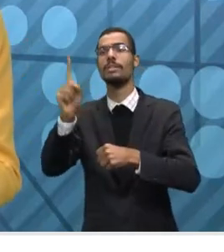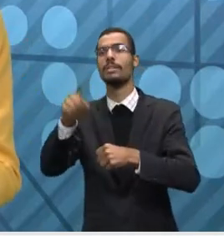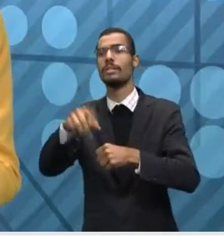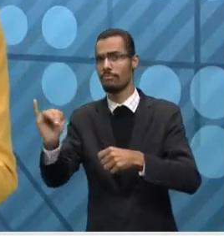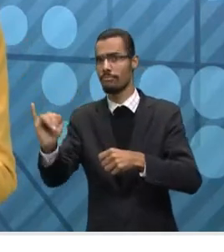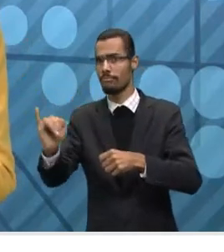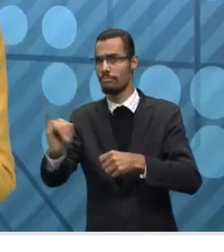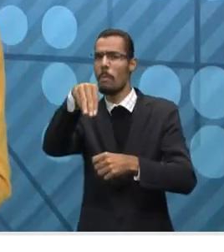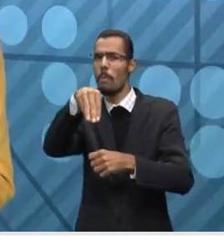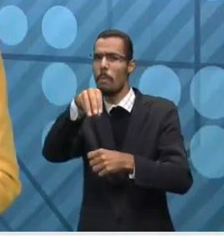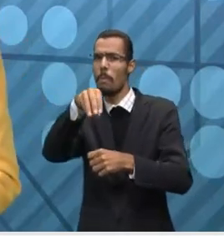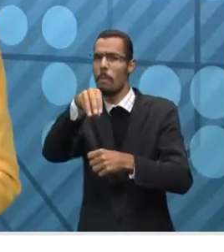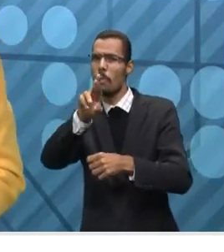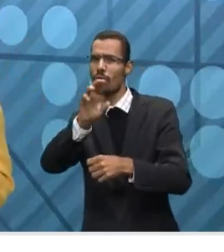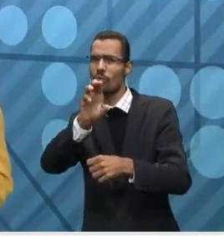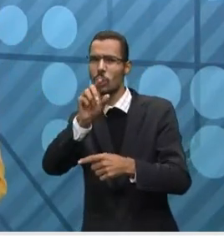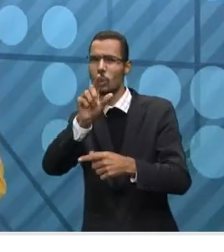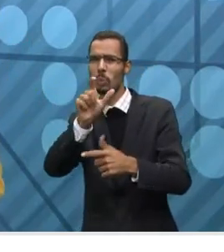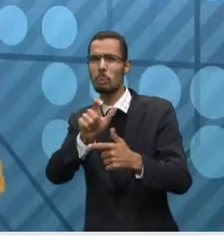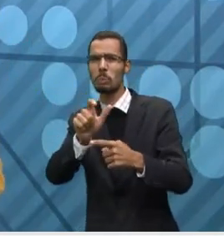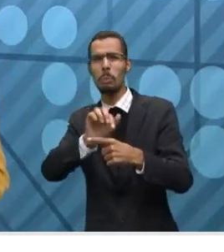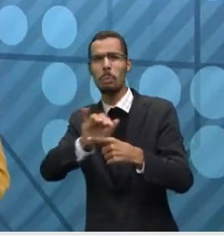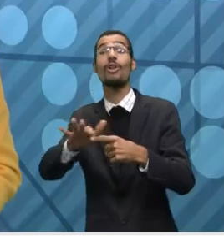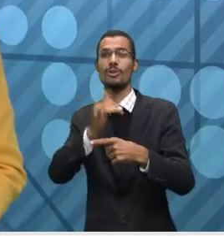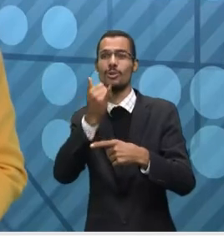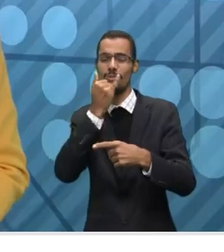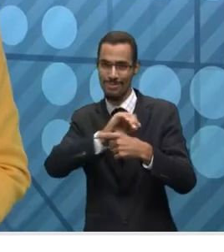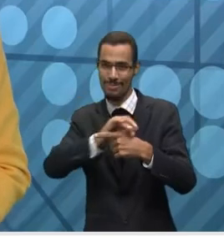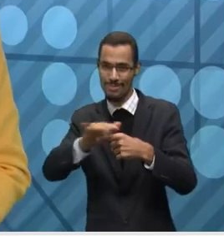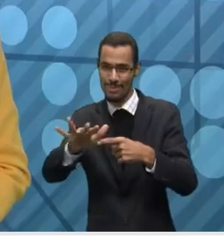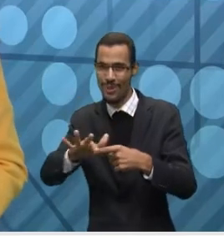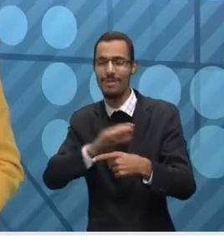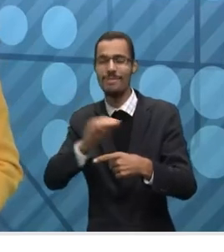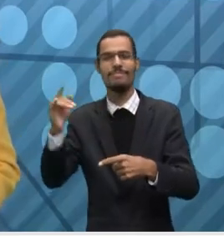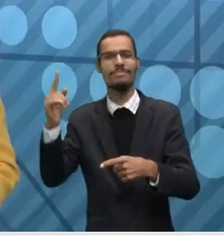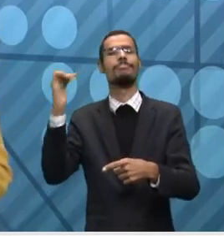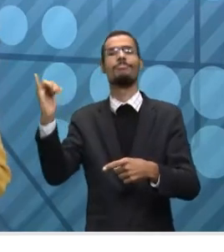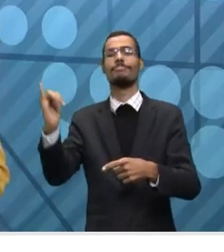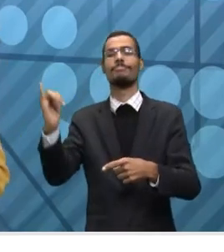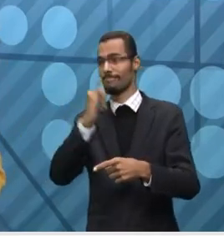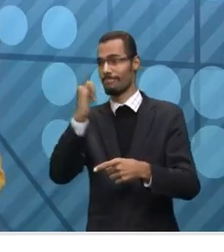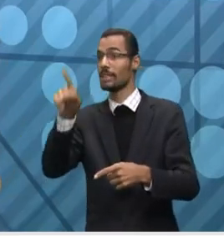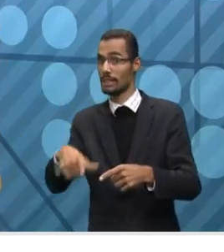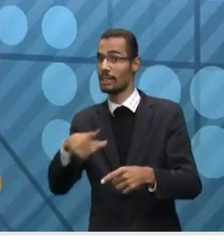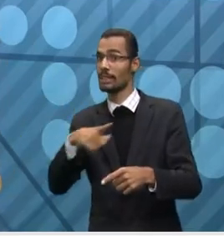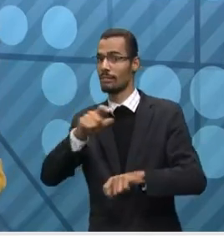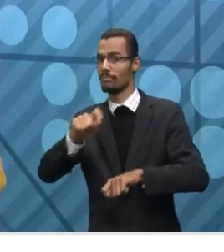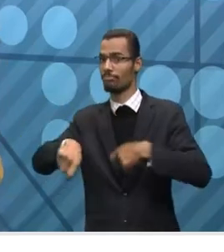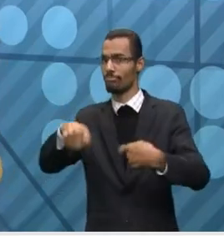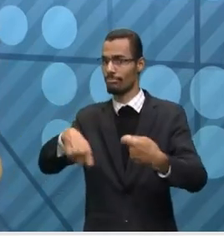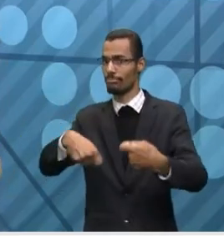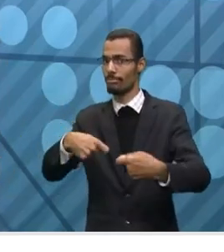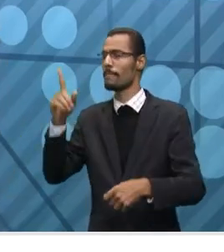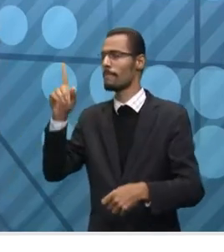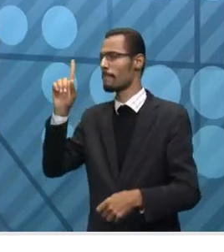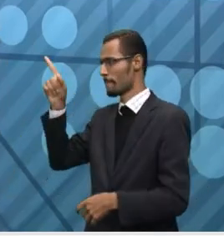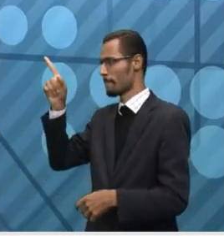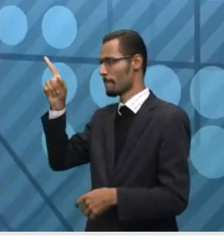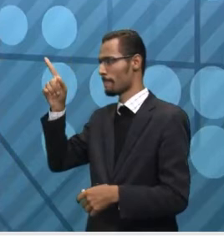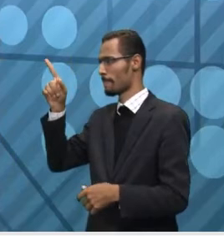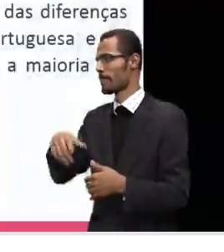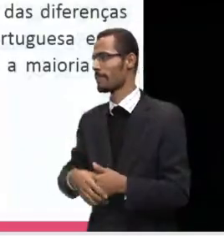elementos morfológicos que são nessa frase, tá? E que são indispensáveis no momento da sinalização. Então, no quadro,